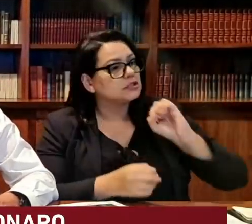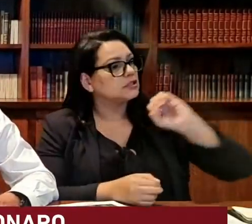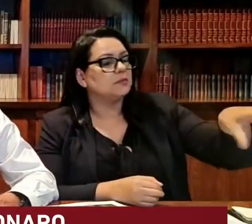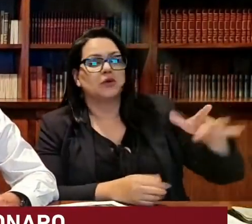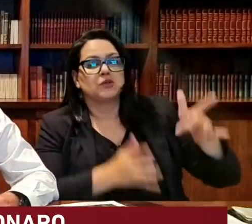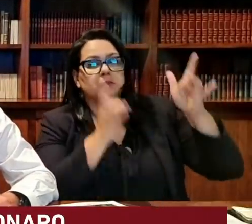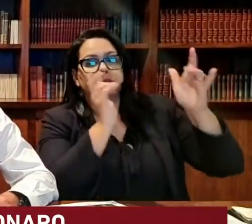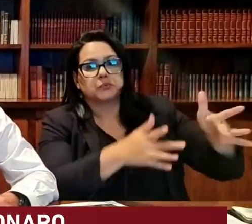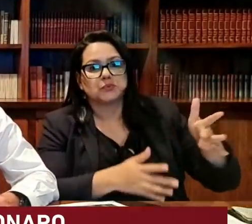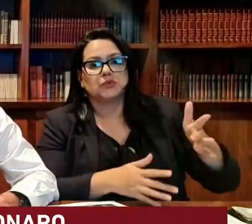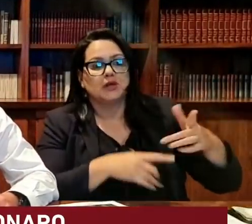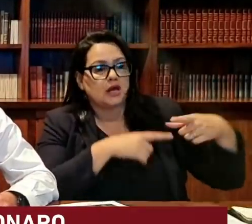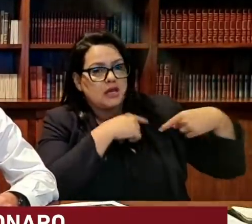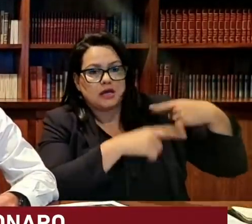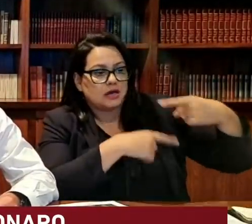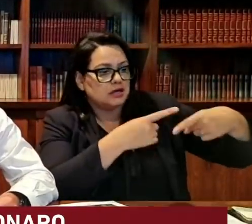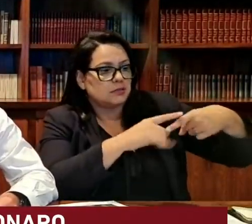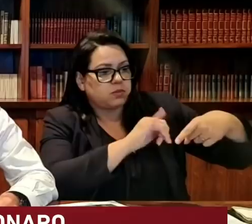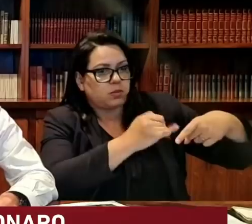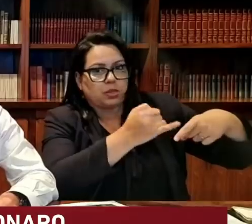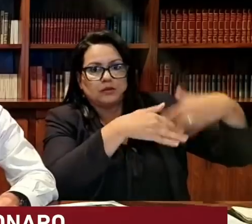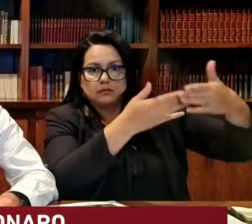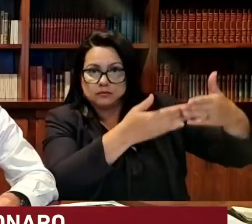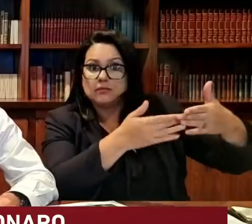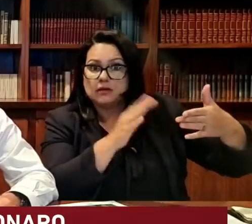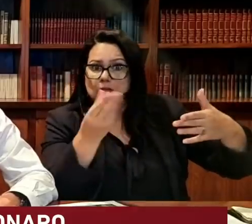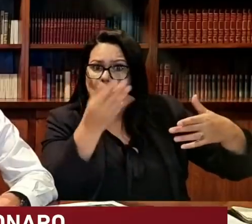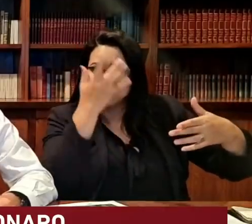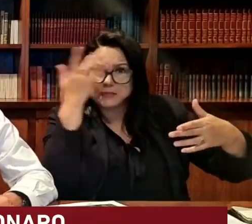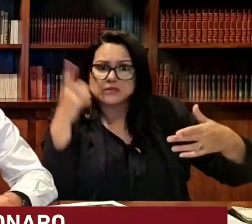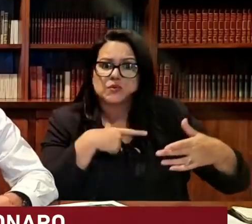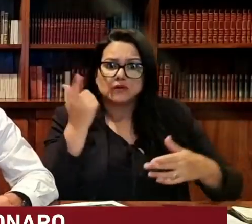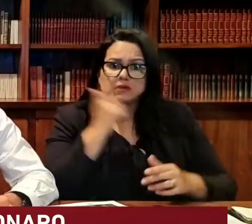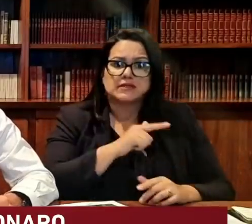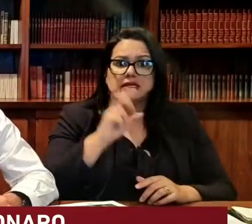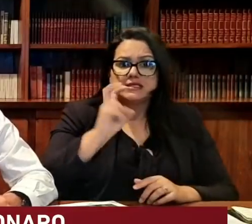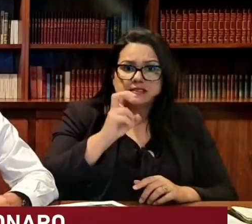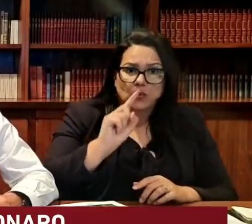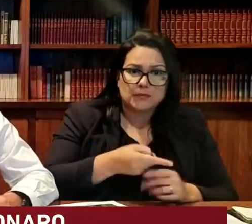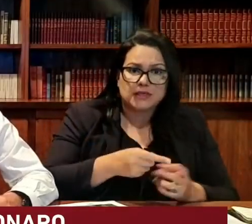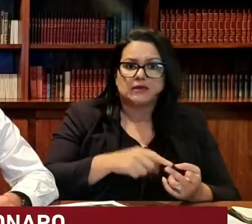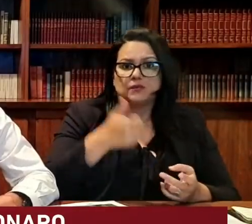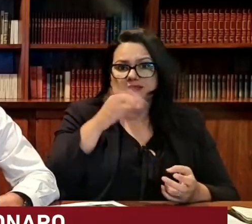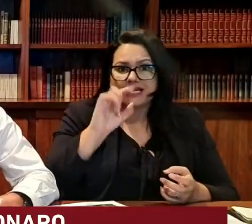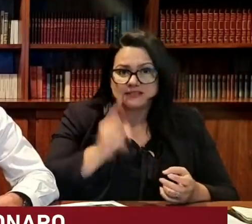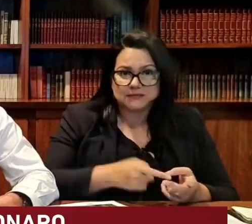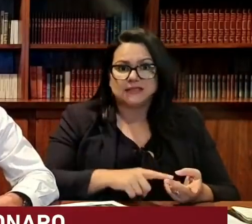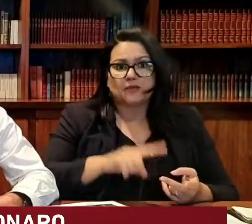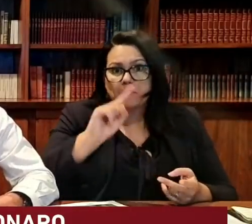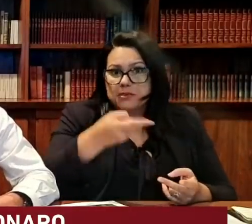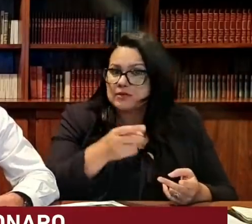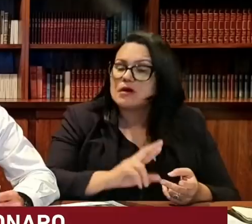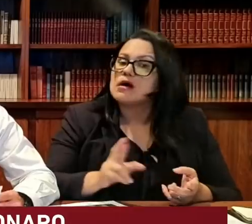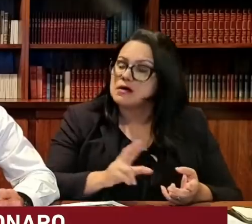lá. Herança, pode ser. Agora, muita gente está recebendo 5, 10, 15 mil reais, R$1.000. É, compensa,